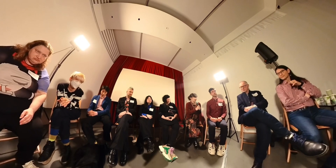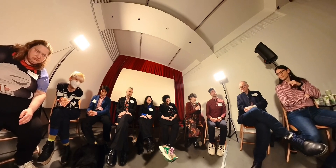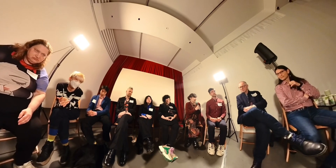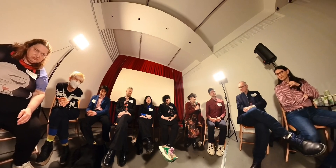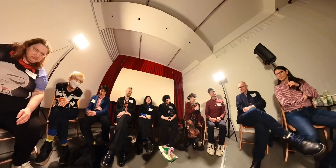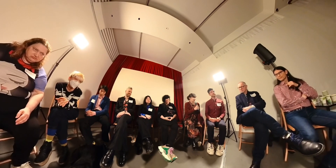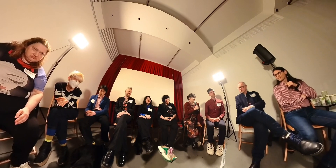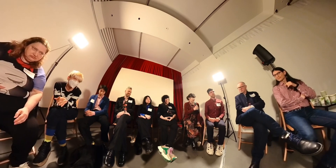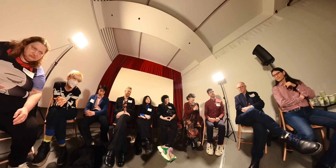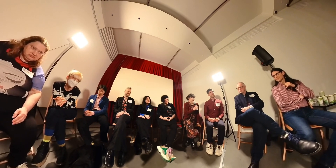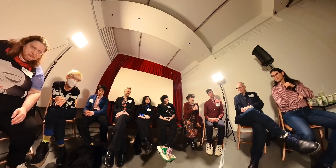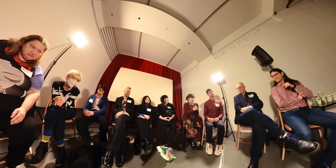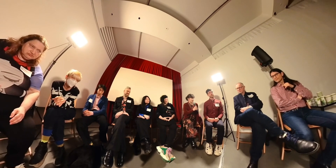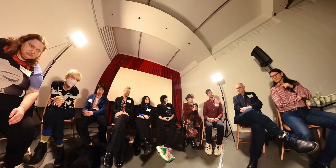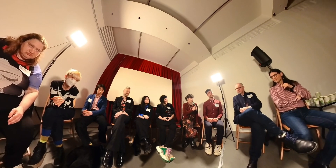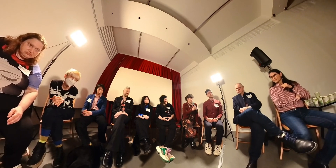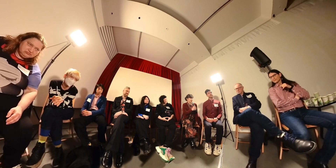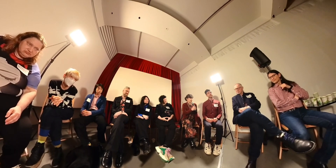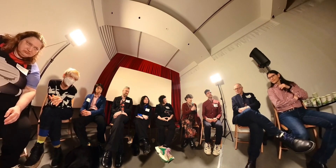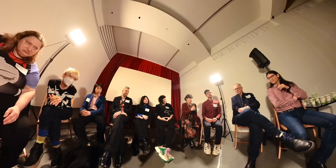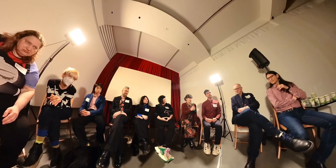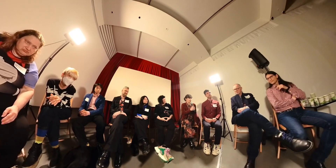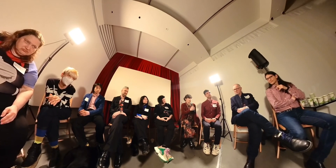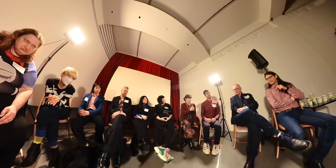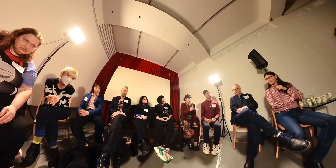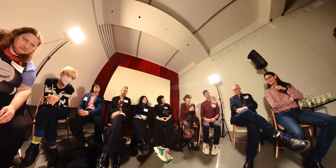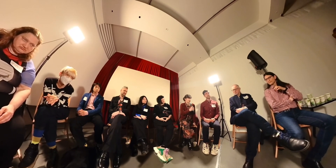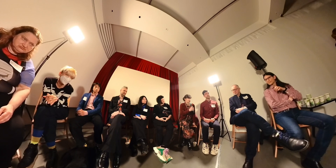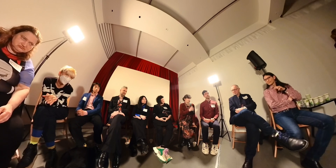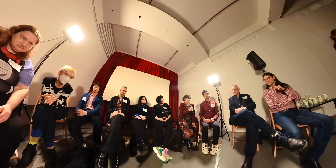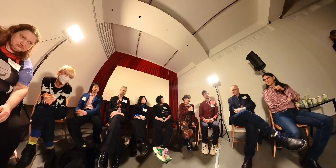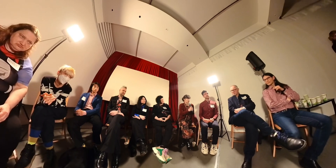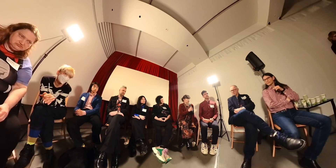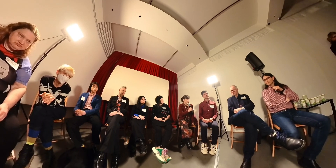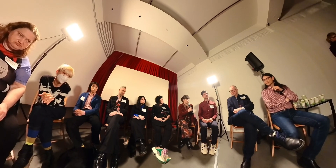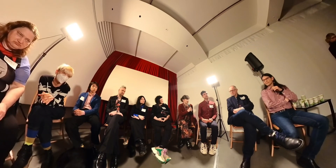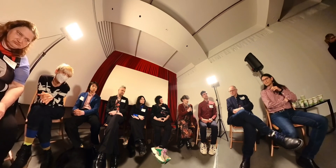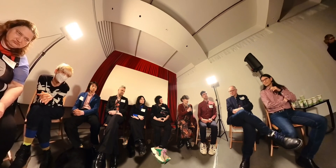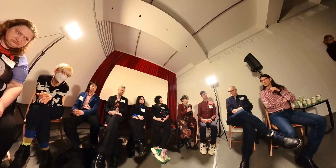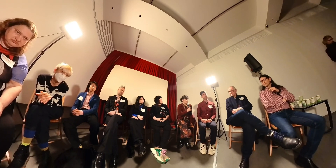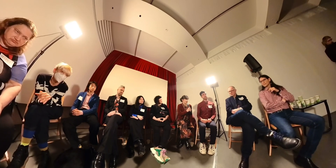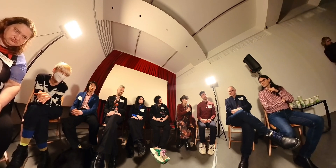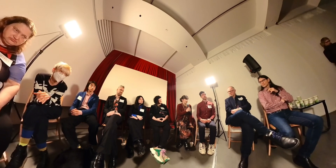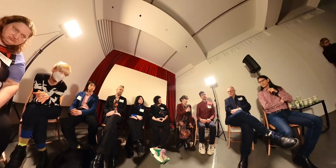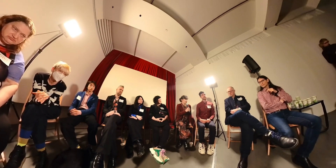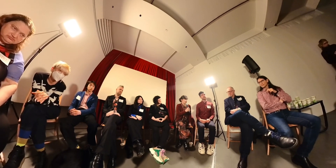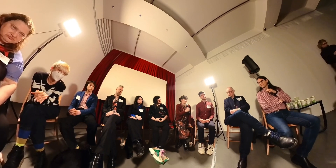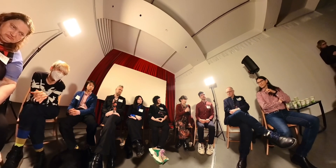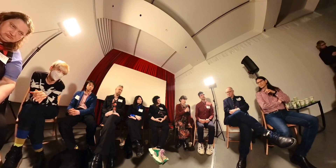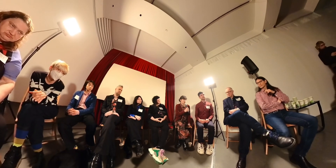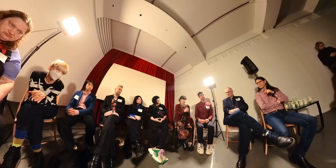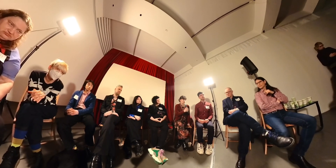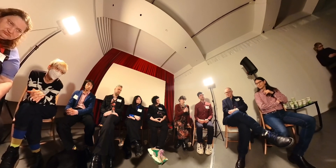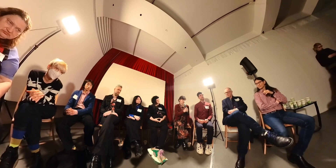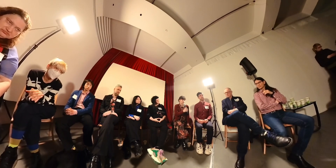úrovni a tak jsme se s Macem dostali k tvorbě našeho druhého společného videa, které